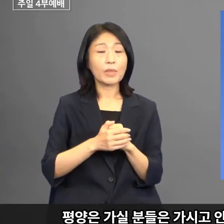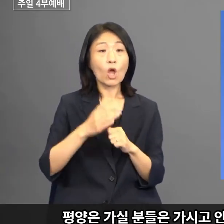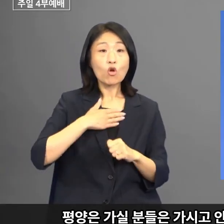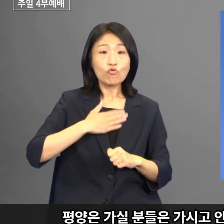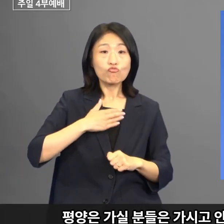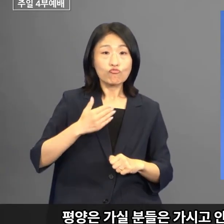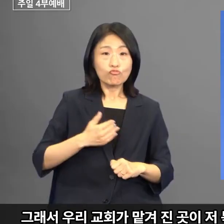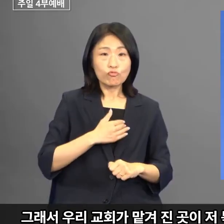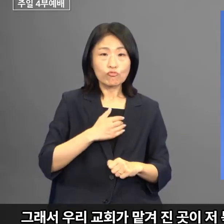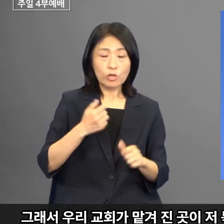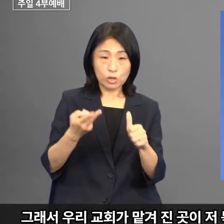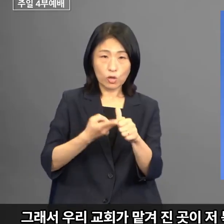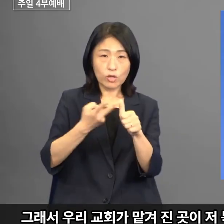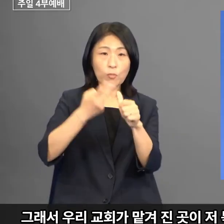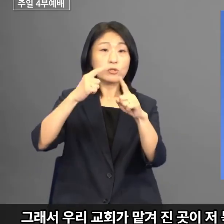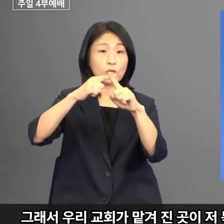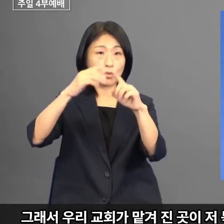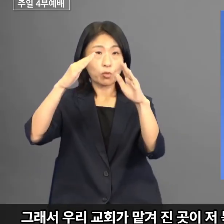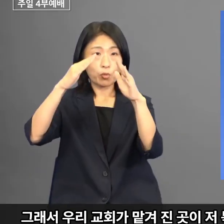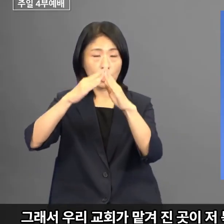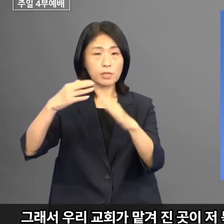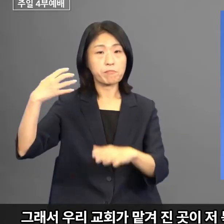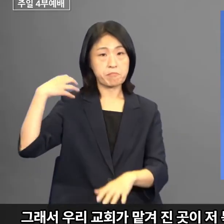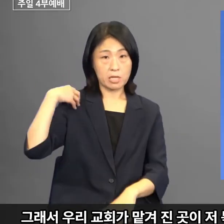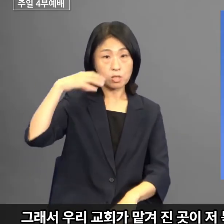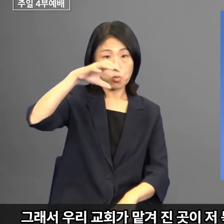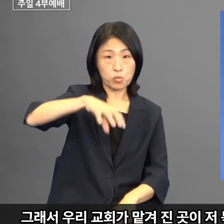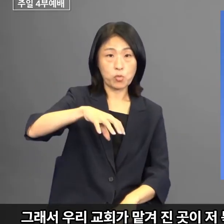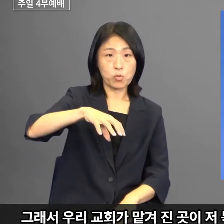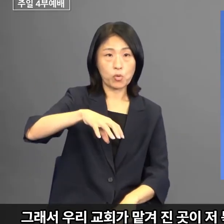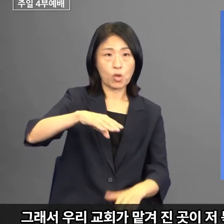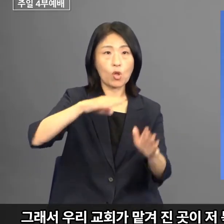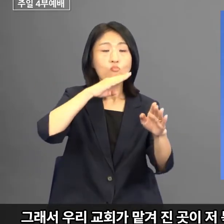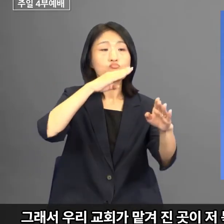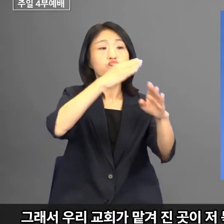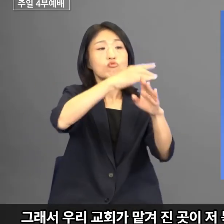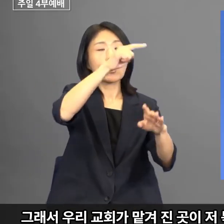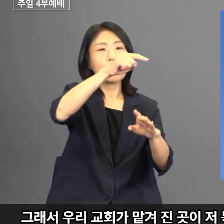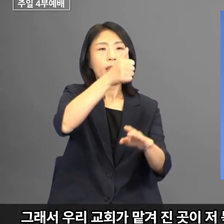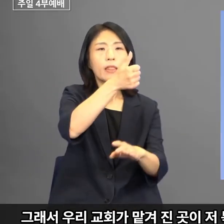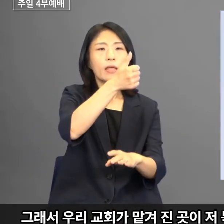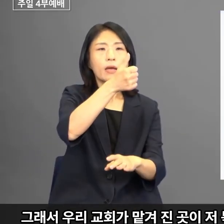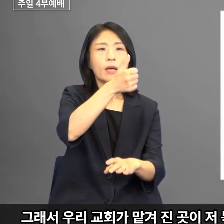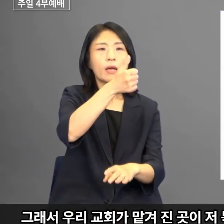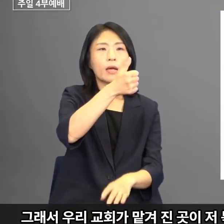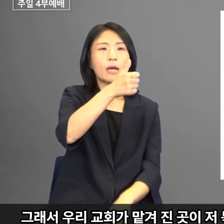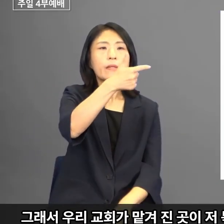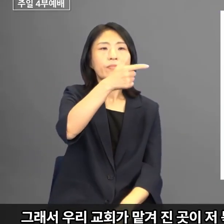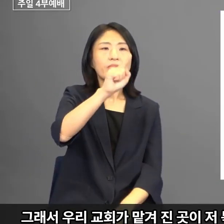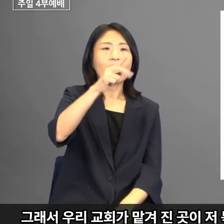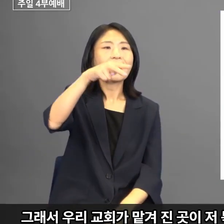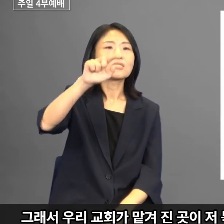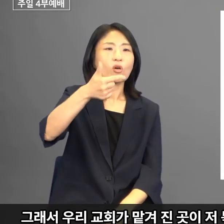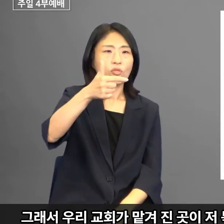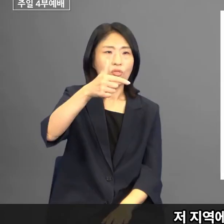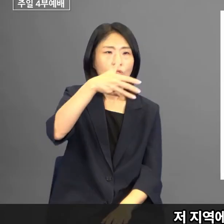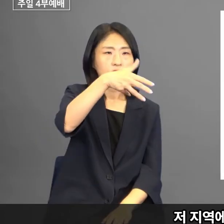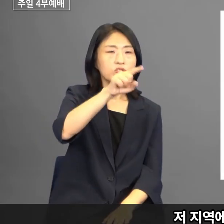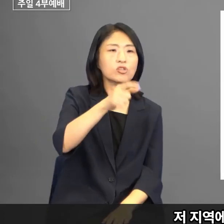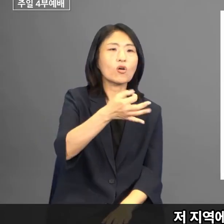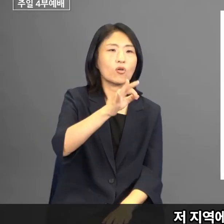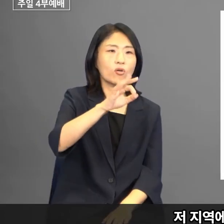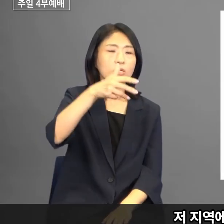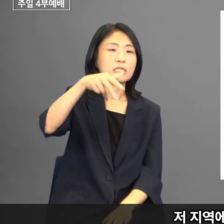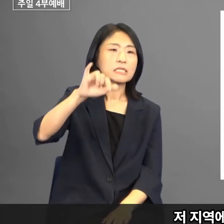우리가 가겠다. 그래서 우리 교회가 맡겨진 것이 저 북단 함경북도 위에 나선 청진 회령입니다.